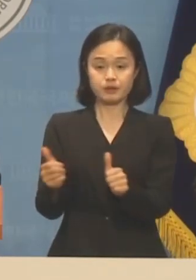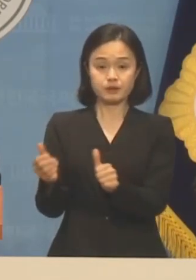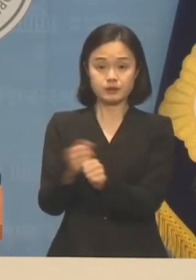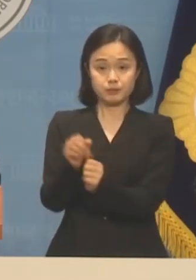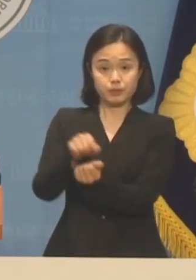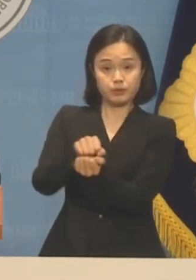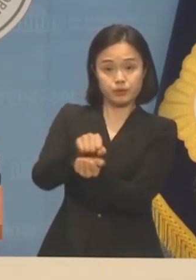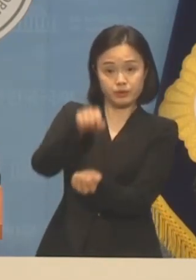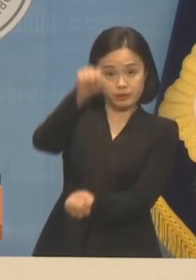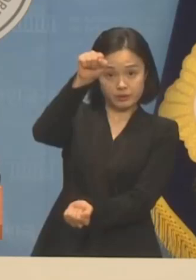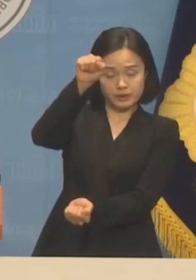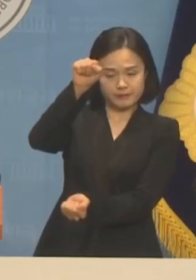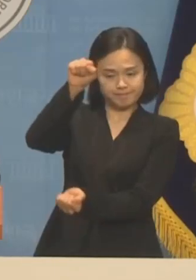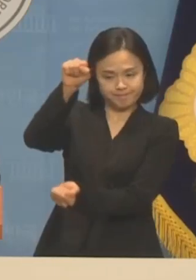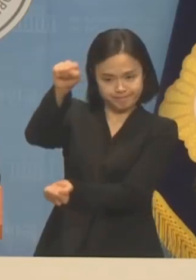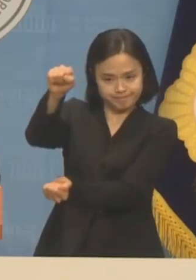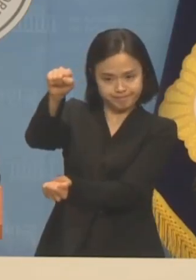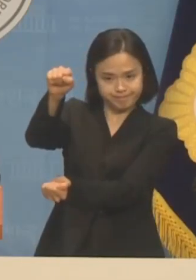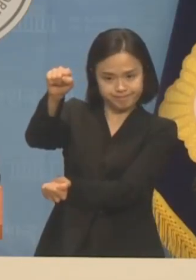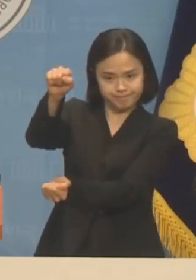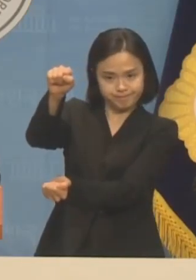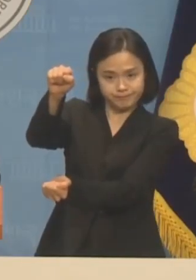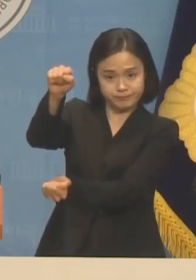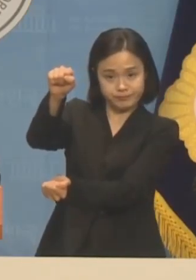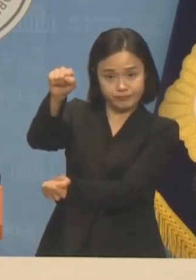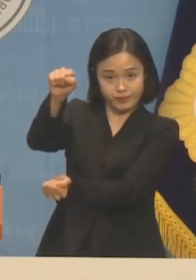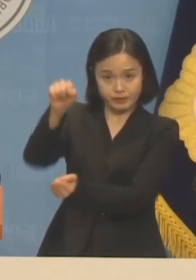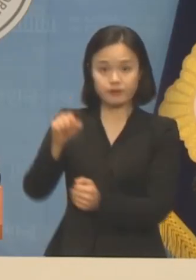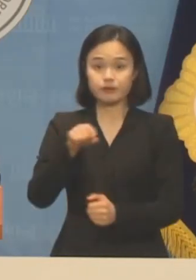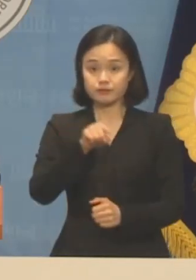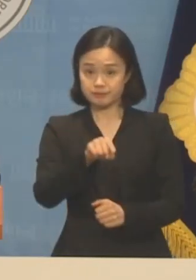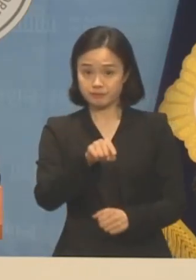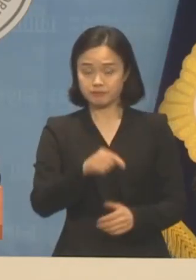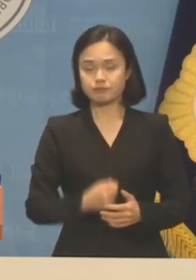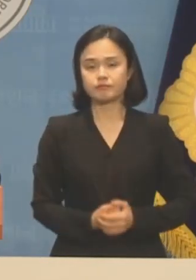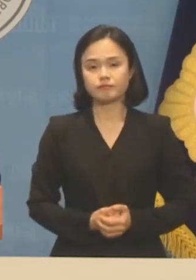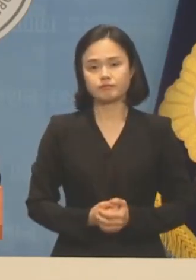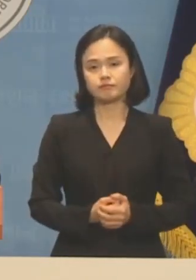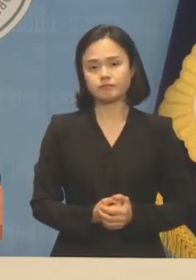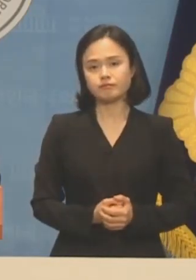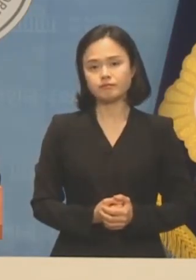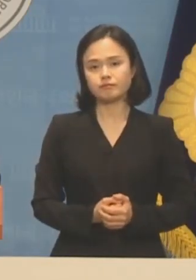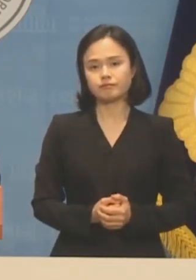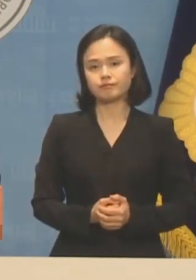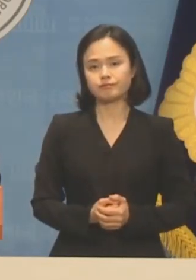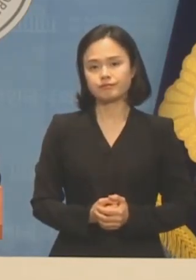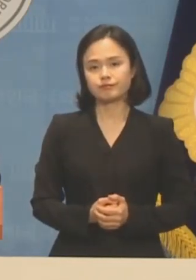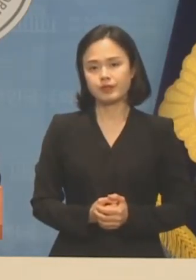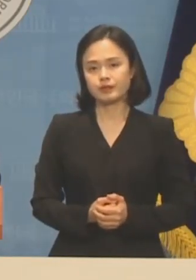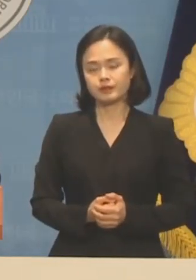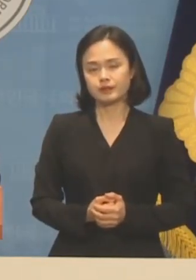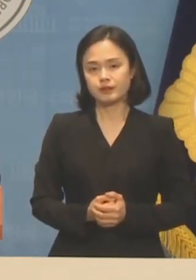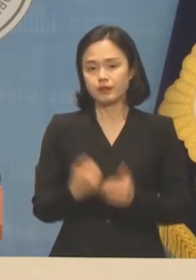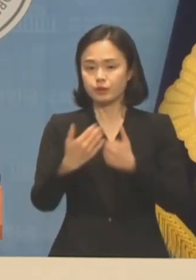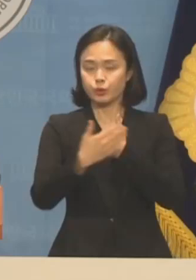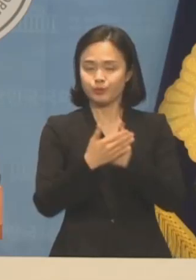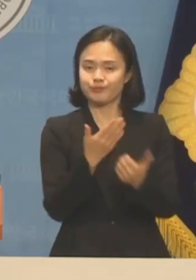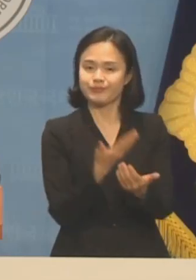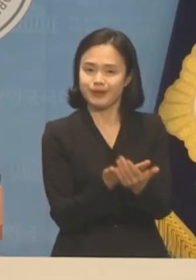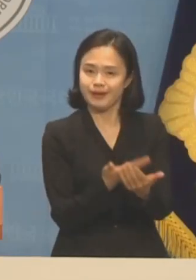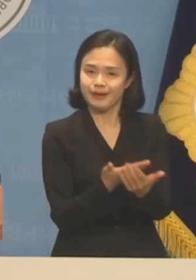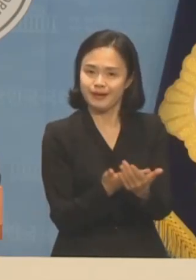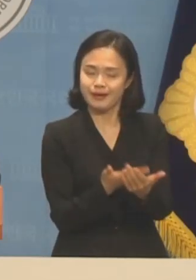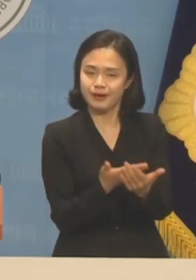잘 진행될 수 있도록 협조할 것을 요청하는 공수처의 협조 요청에도 전혀 응하지